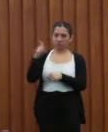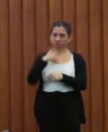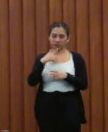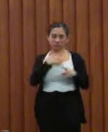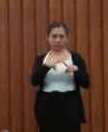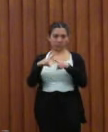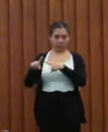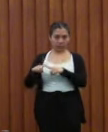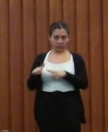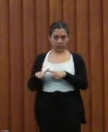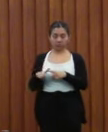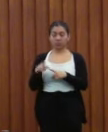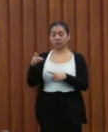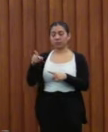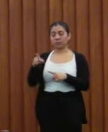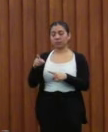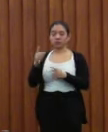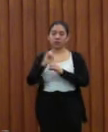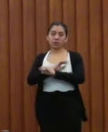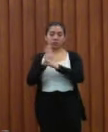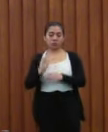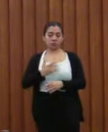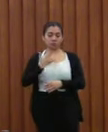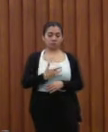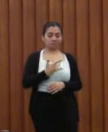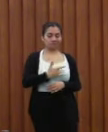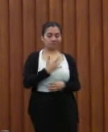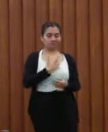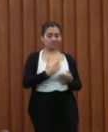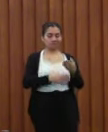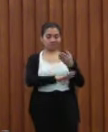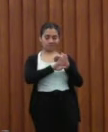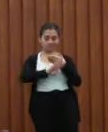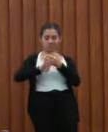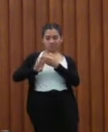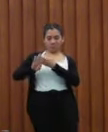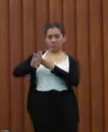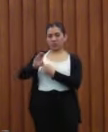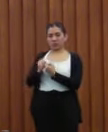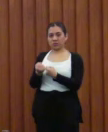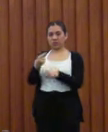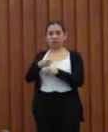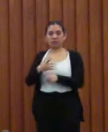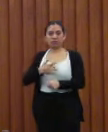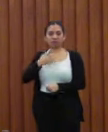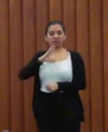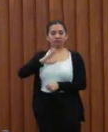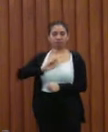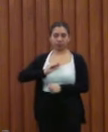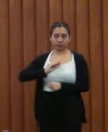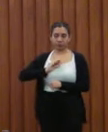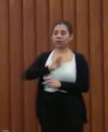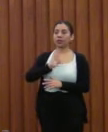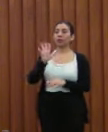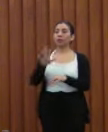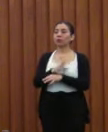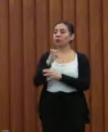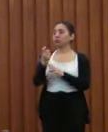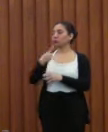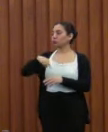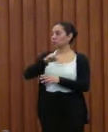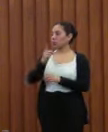las personas víctimas, sus familiares y el tejido social. Y pues este informe lo presentamos en el marco del